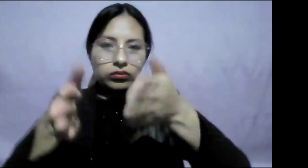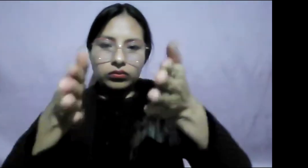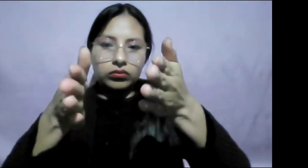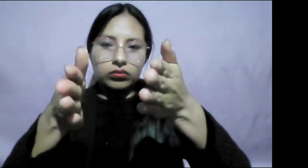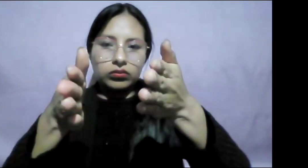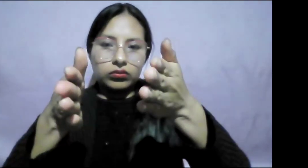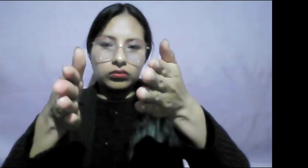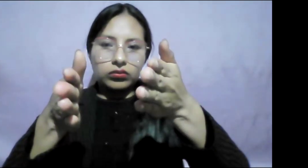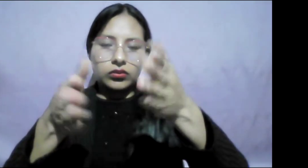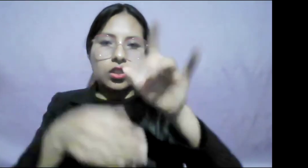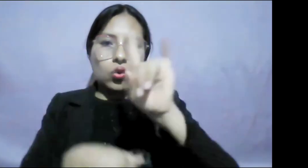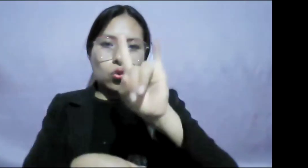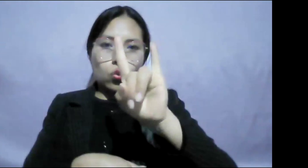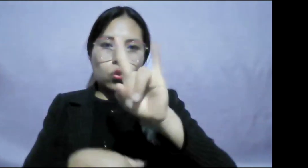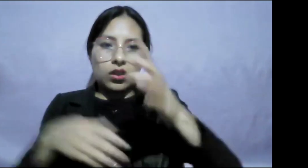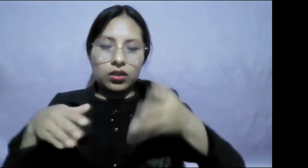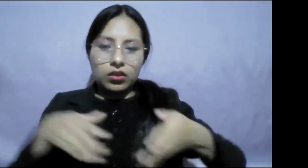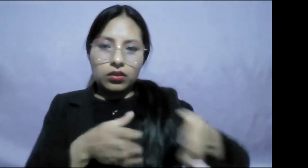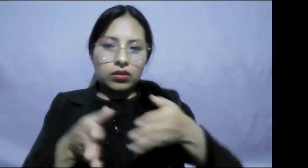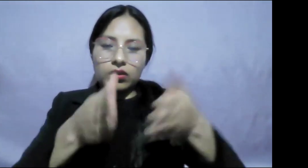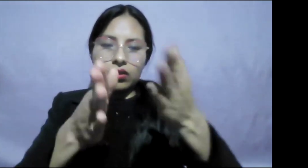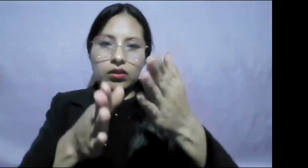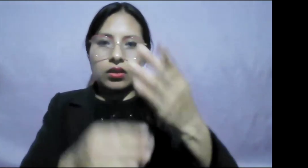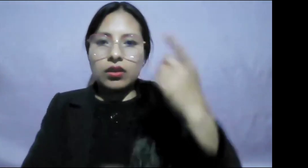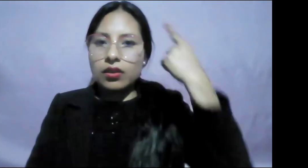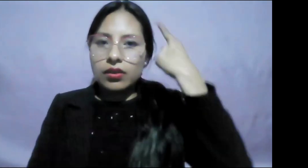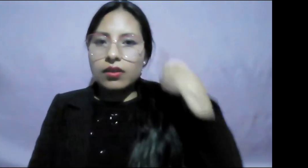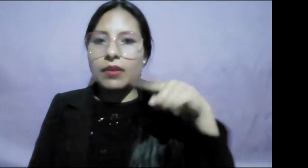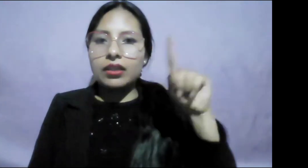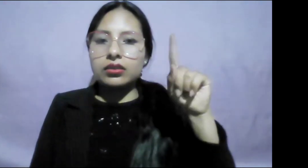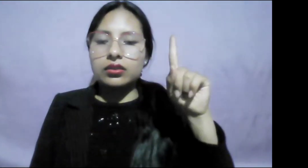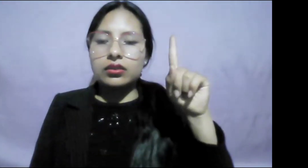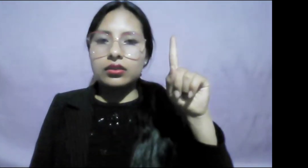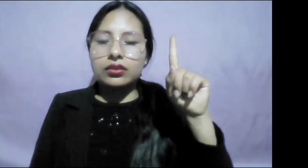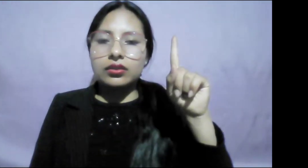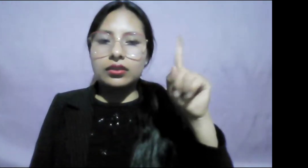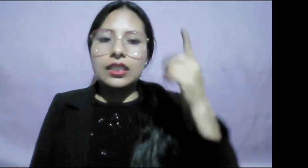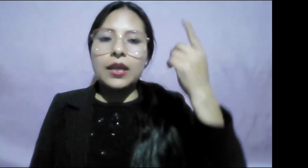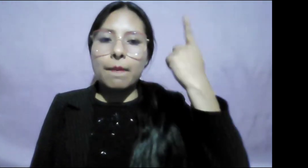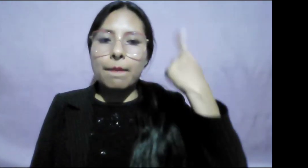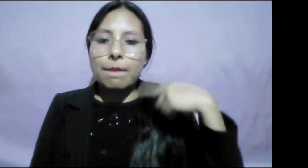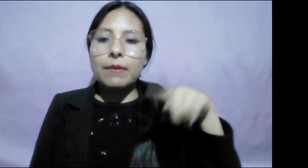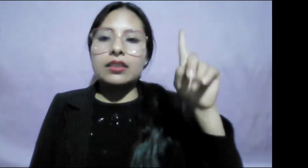fue Ajá a ucayali